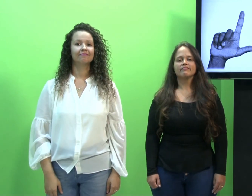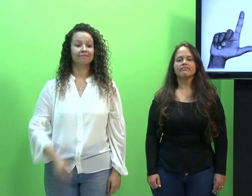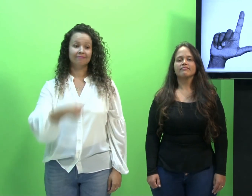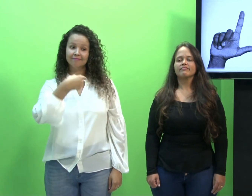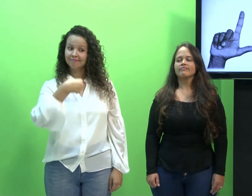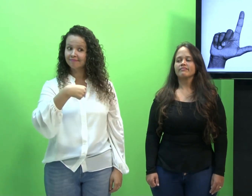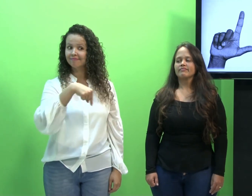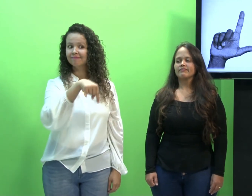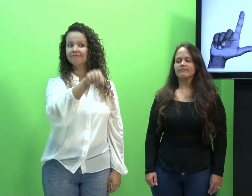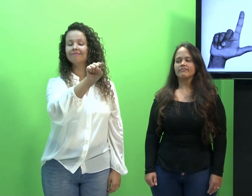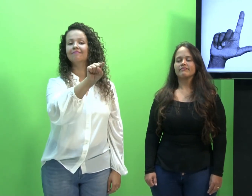ir,